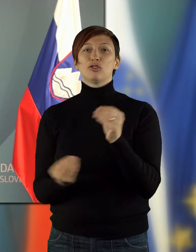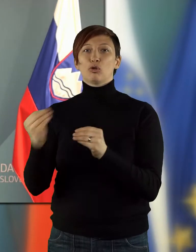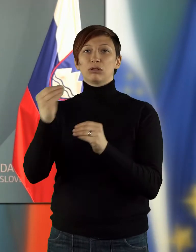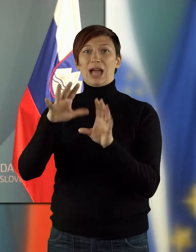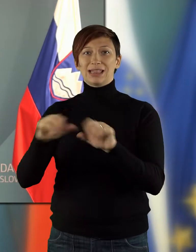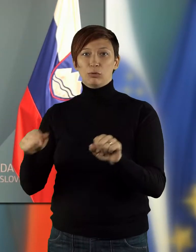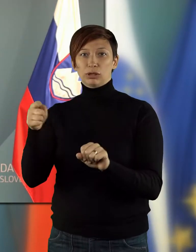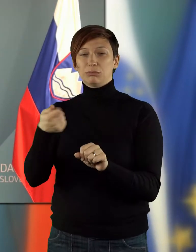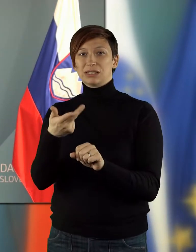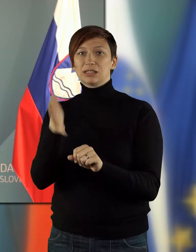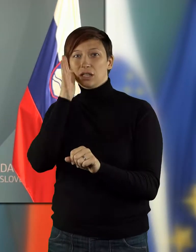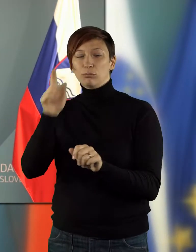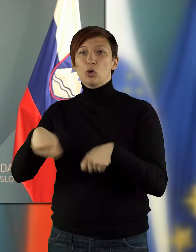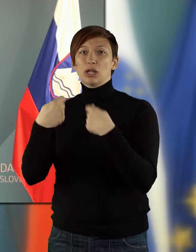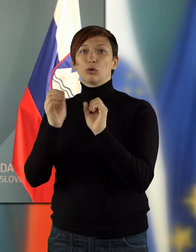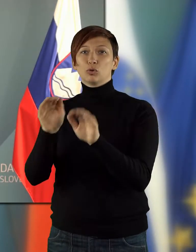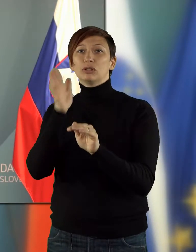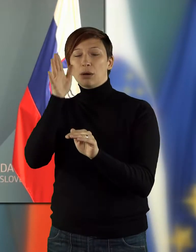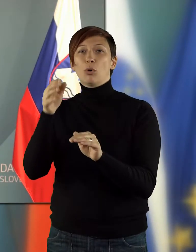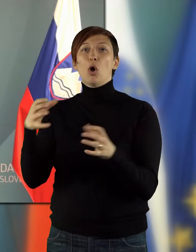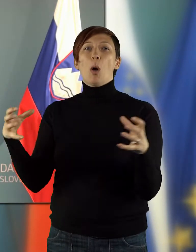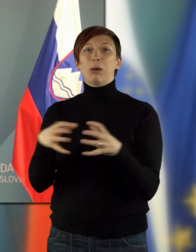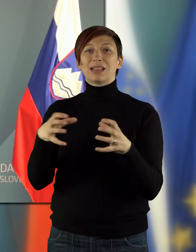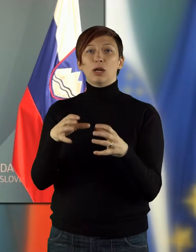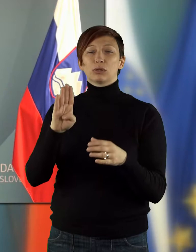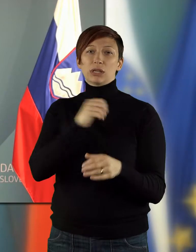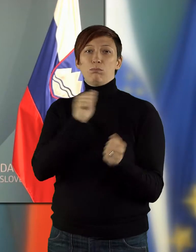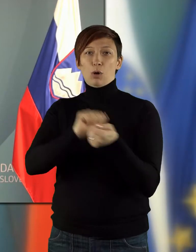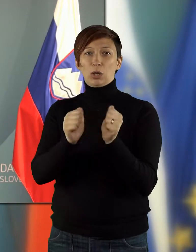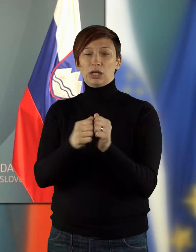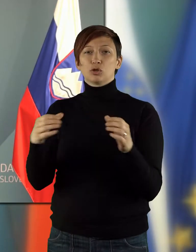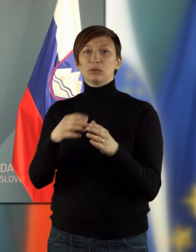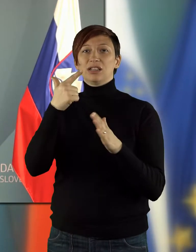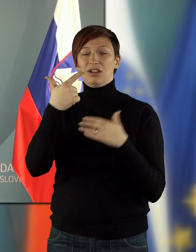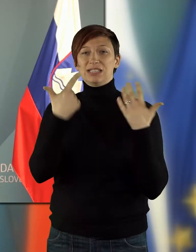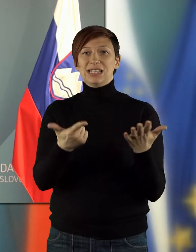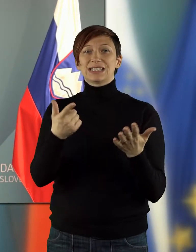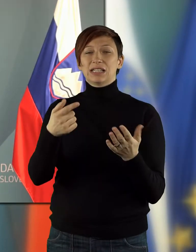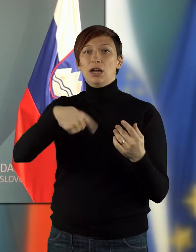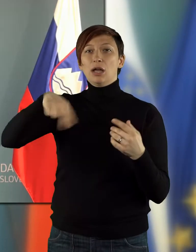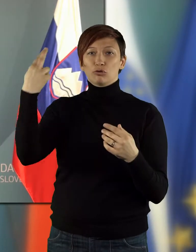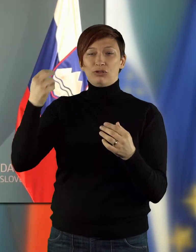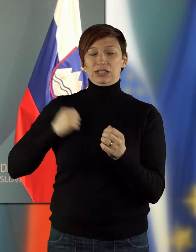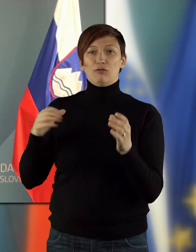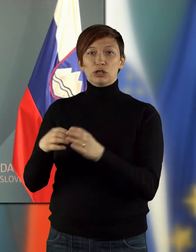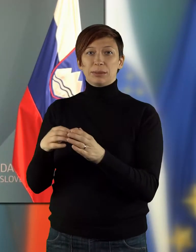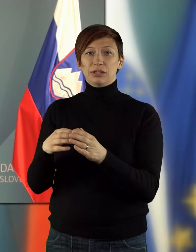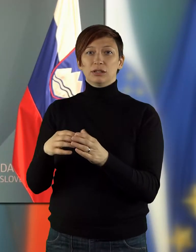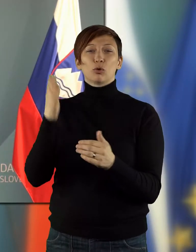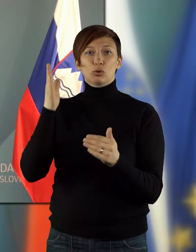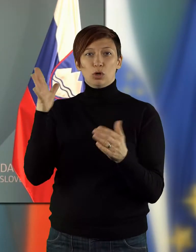predstavi dodatne ukrepe, s katerimi bo zagotovila, da bo bataljonska bojna skupina 72. brigade slovenske vojske